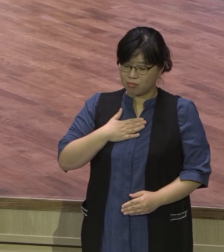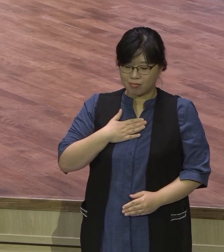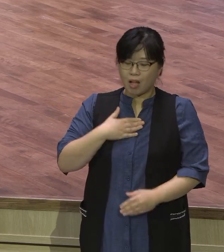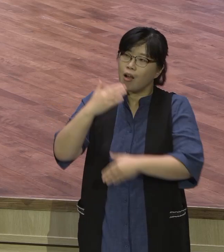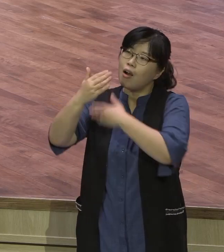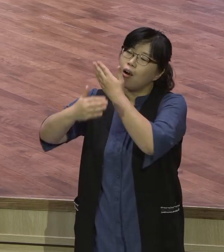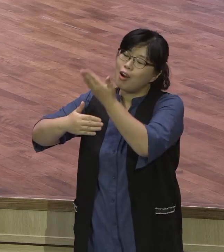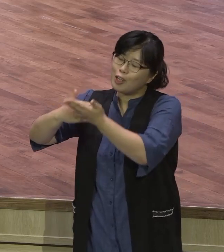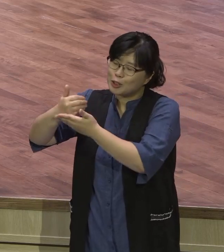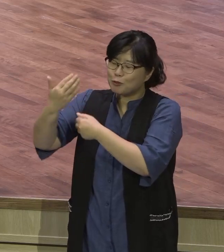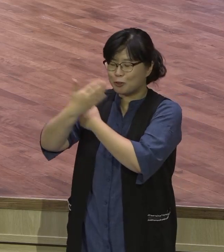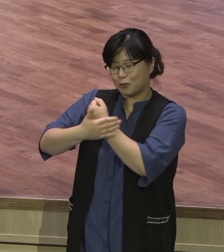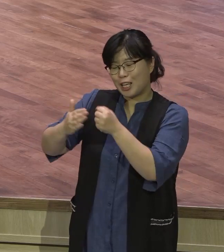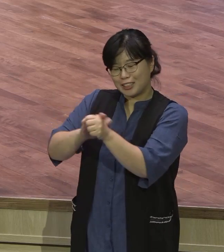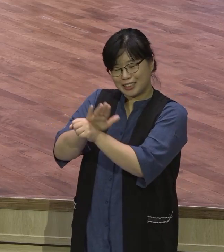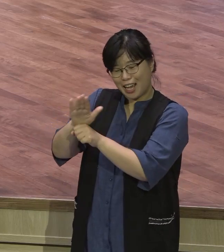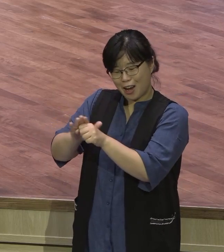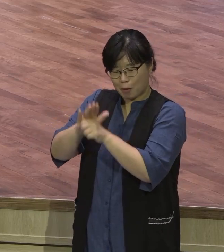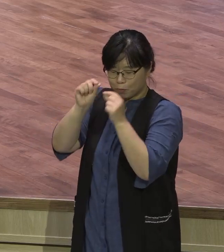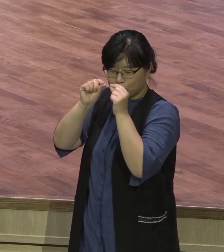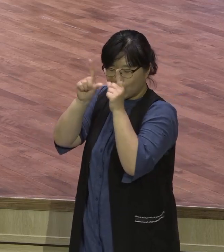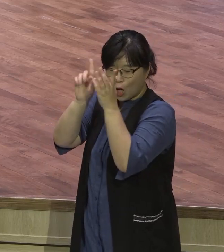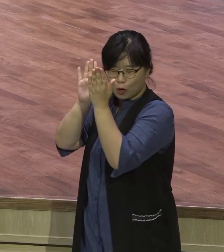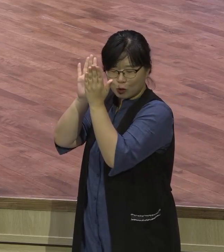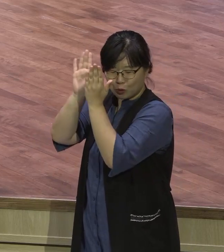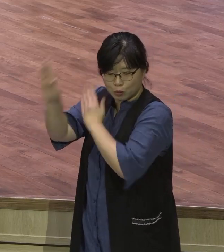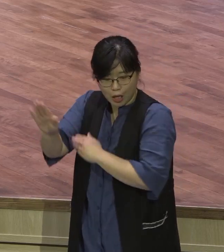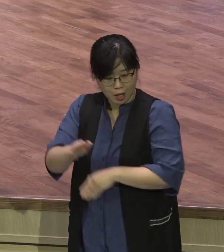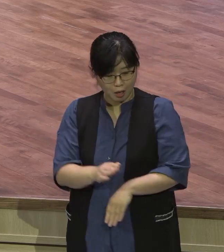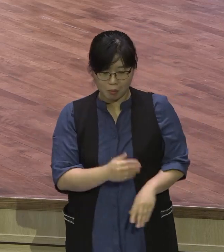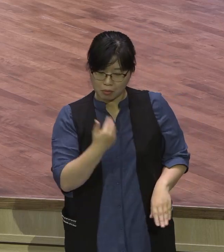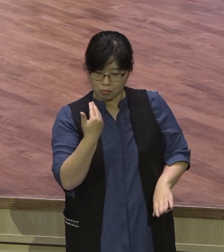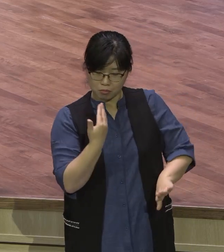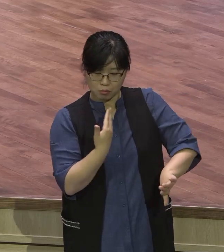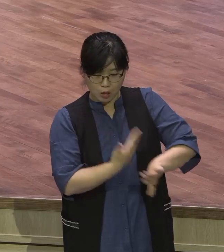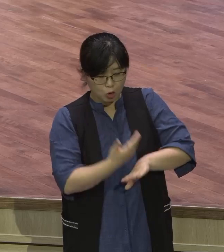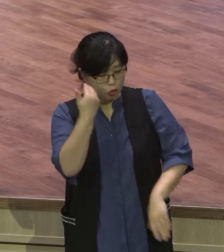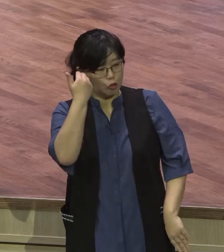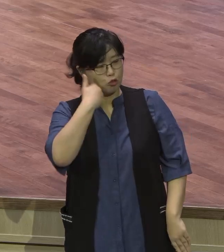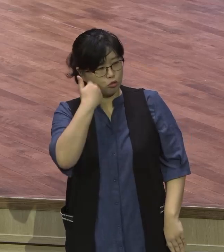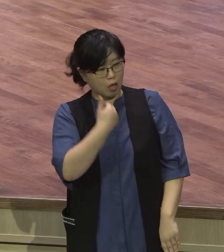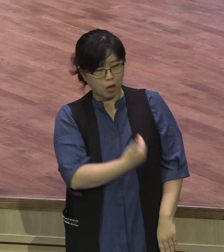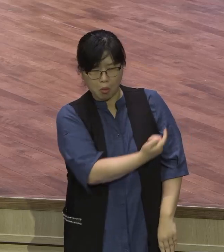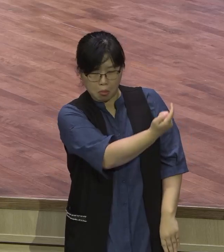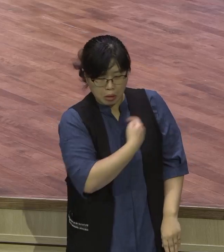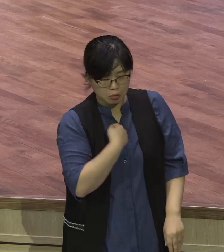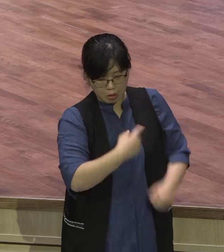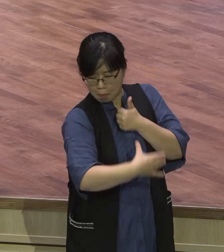아무리 장난치고 나를 자존심 건드리고 온갖 소리 다 들어요 그만 놔둬요 그냥